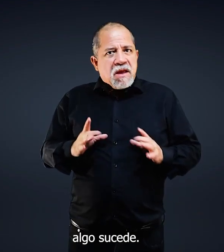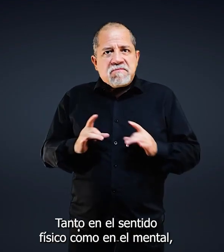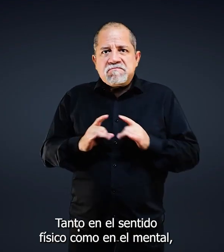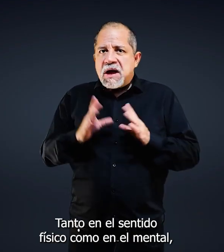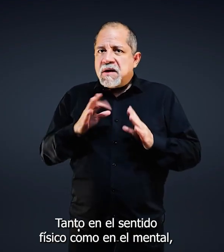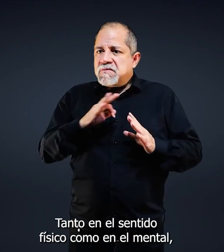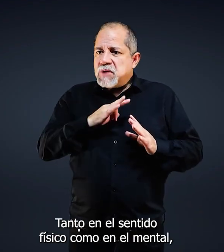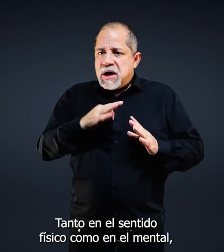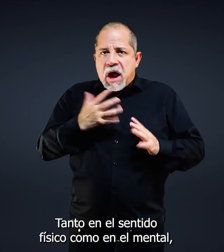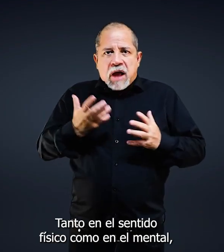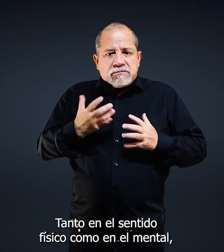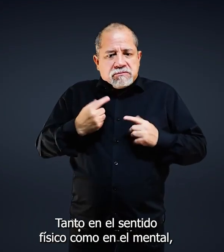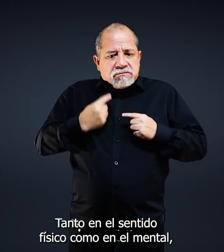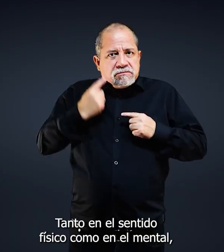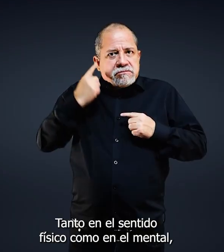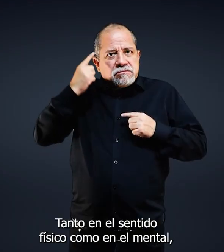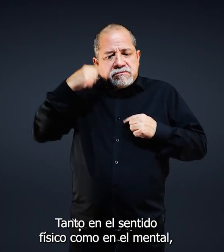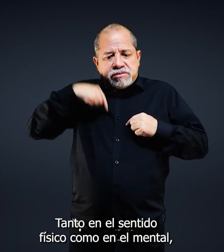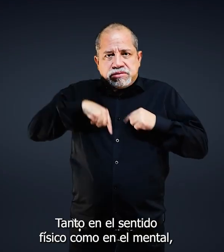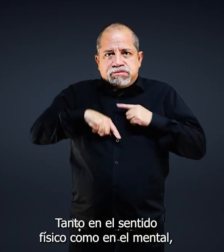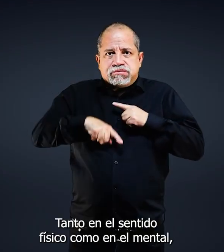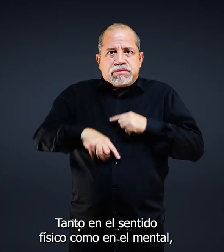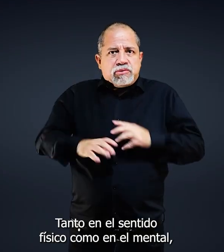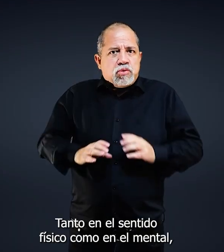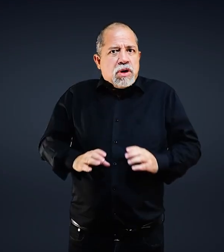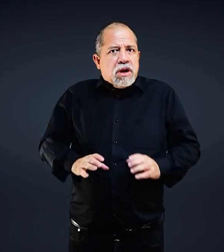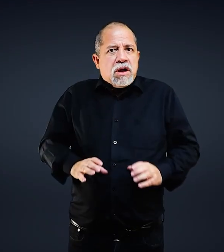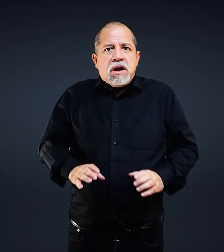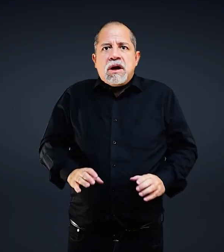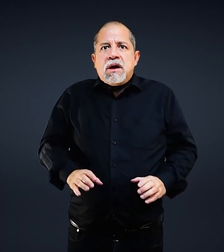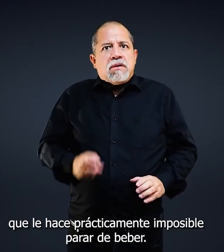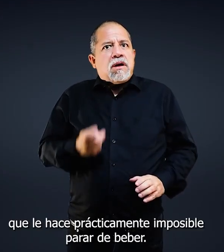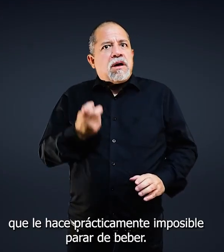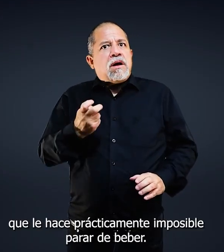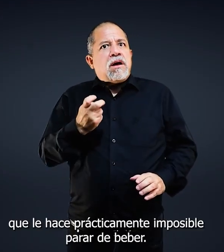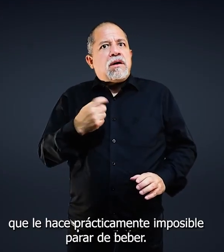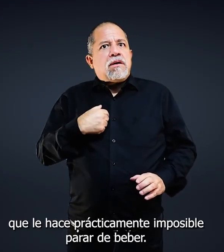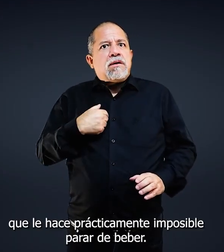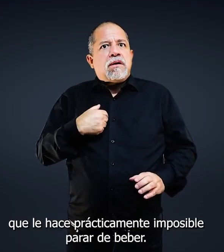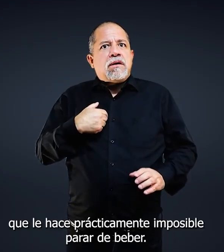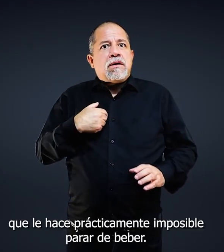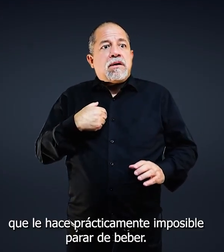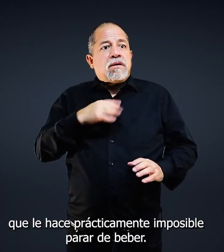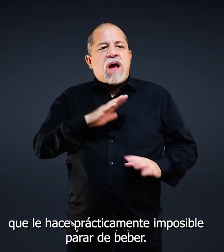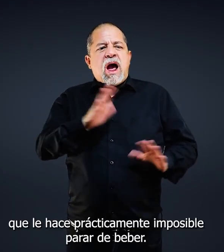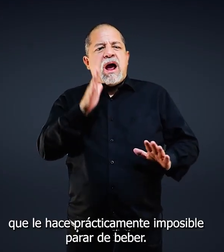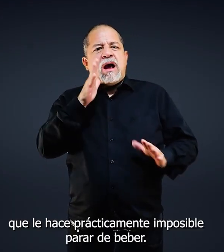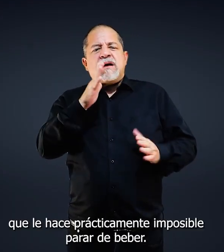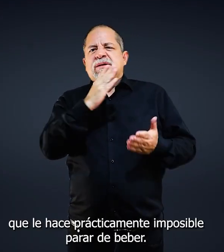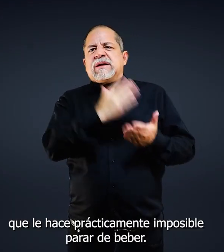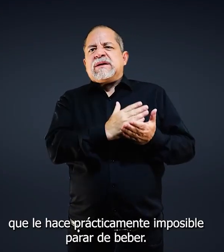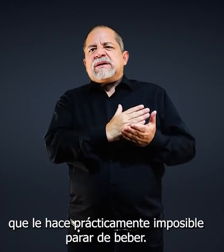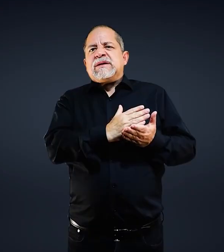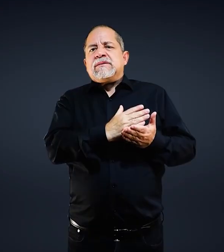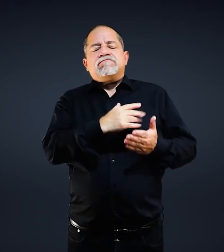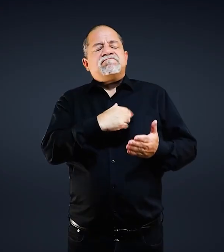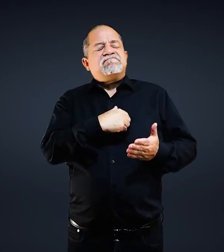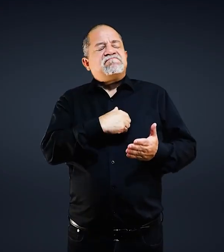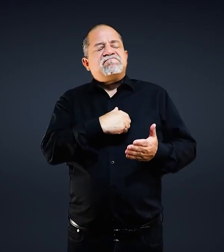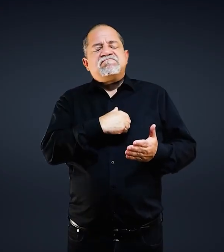en el sentido físico como en el mental, que le hace prácticamente imposible parar de beber.